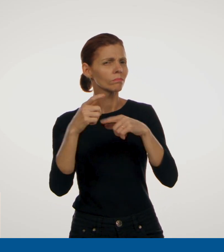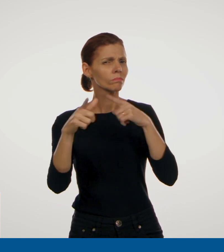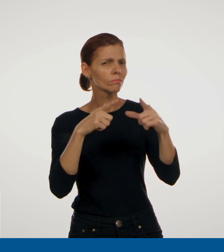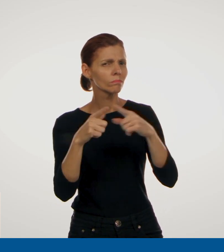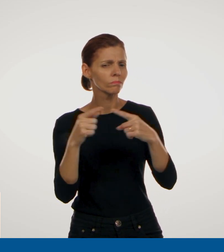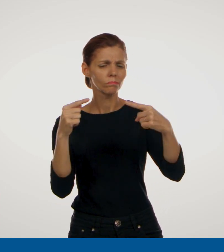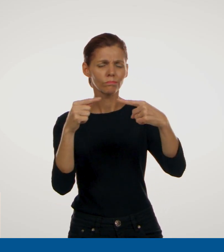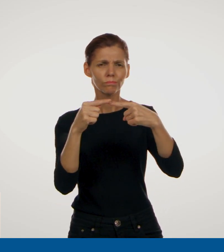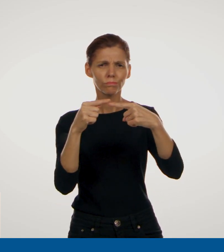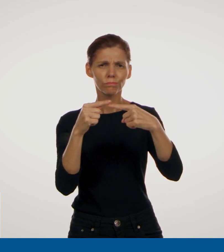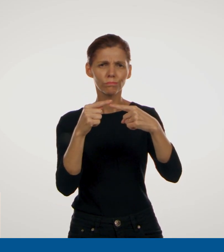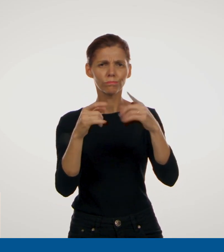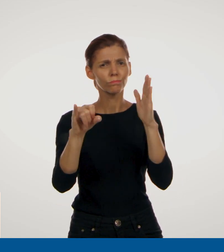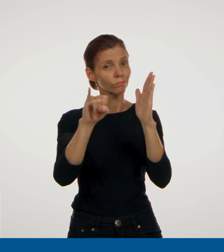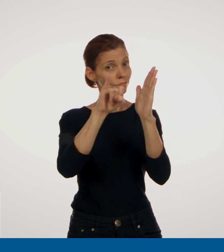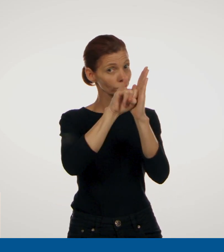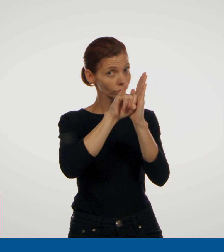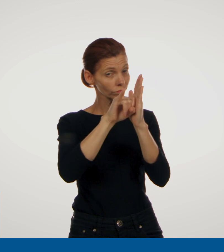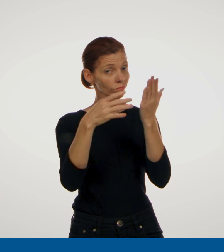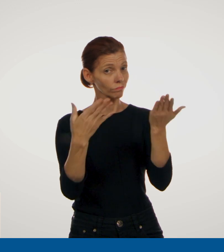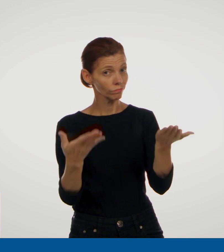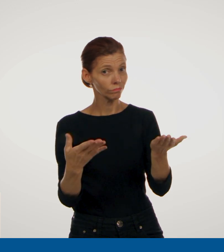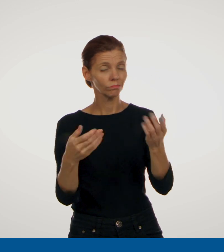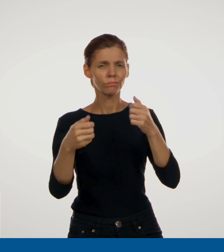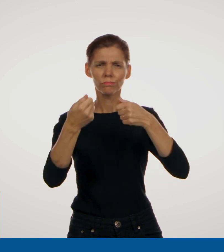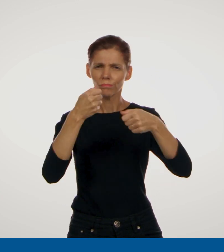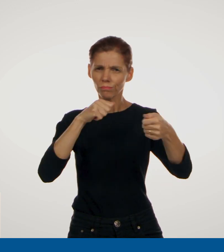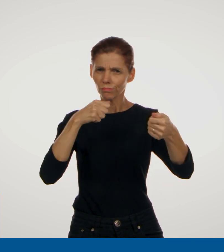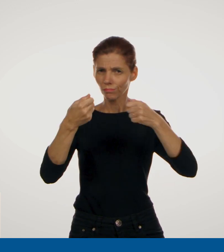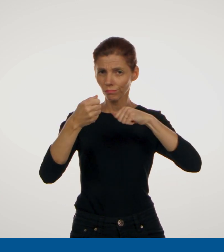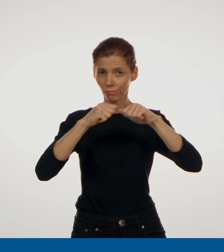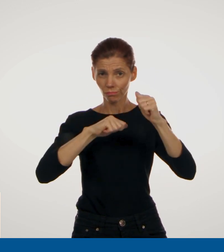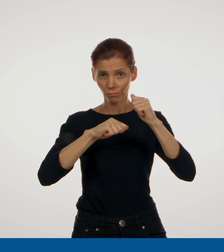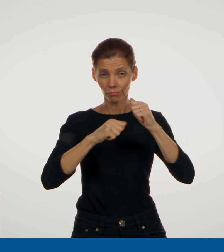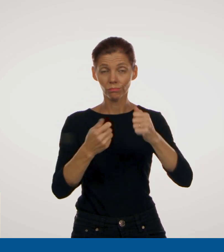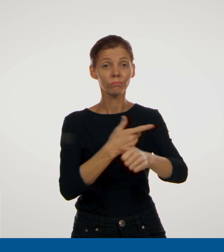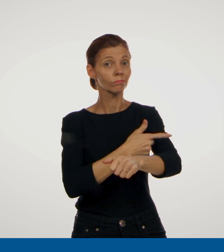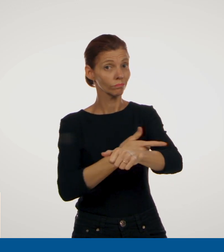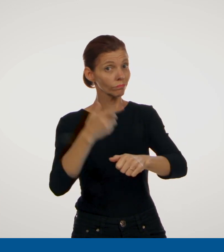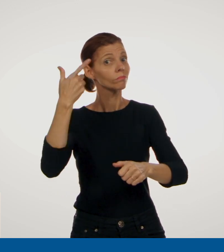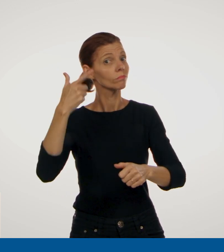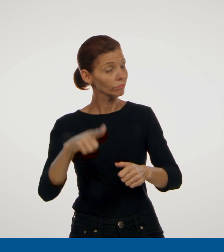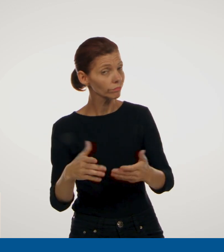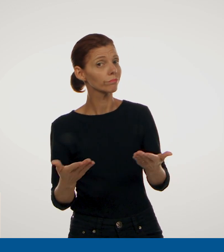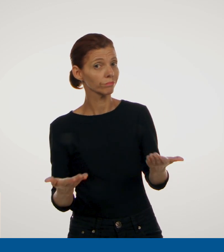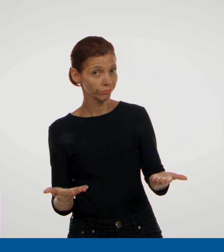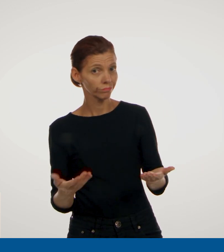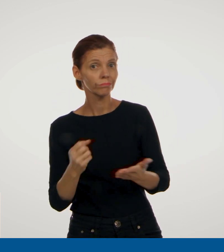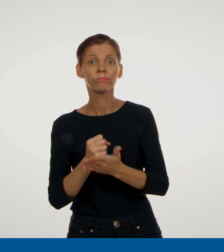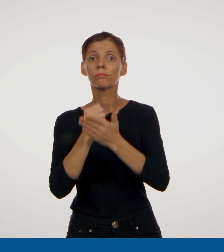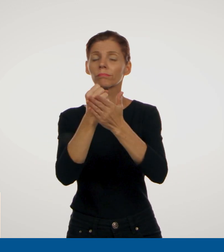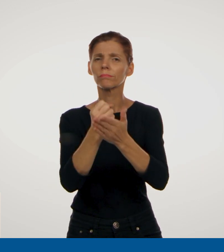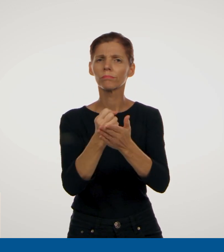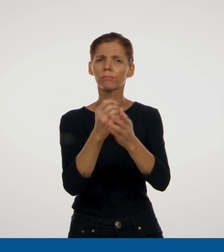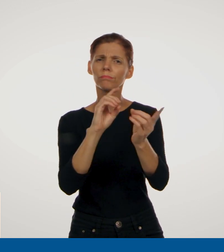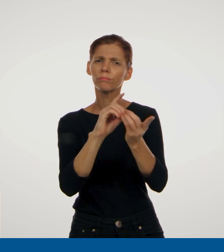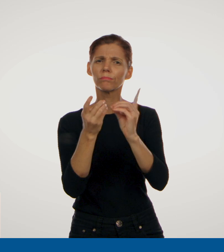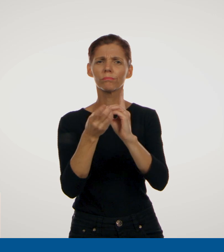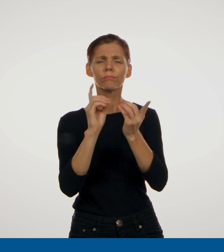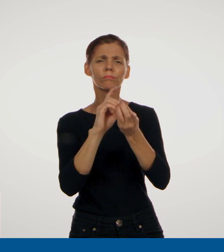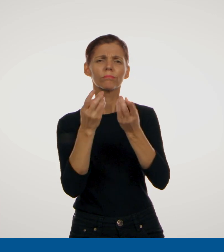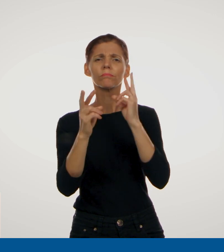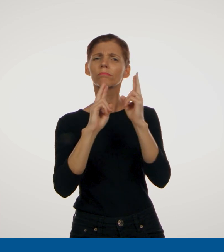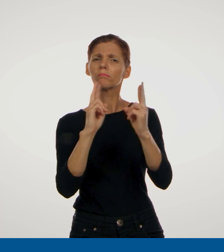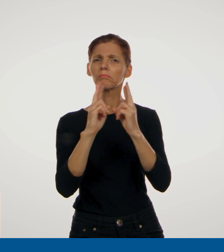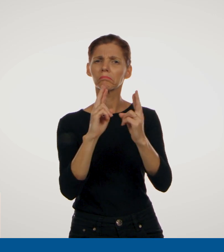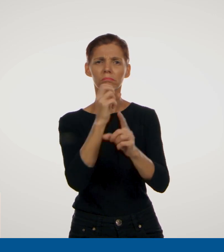atuação preventiva ligada aos processos de identificação, de avaliação e de reeducação, favorecendo